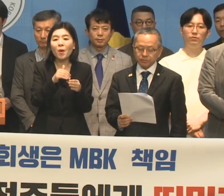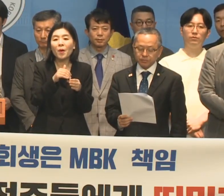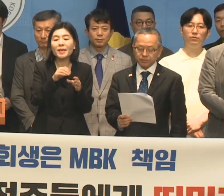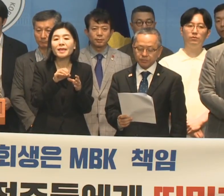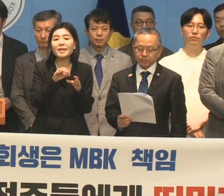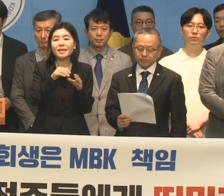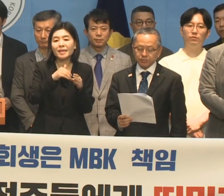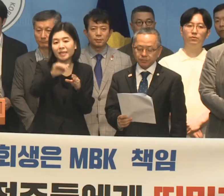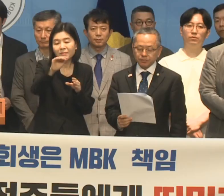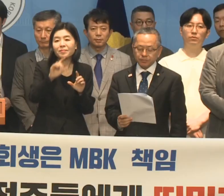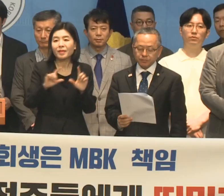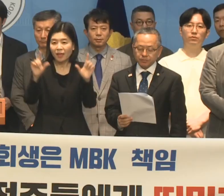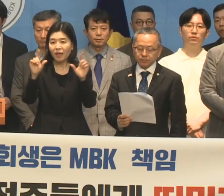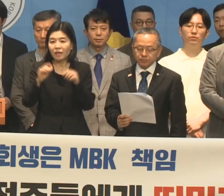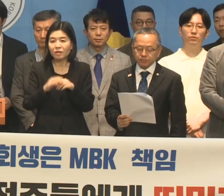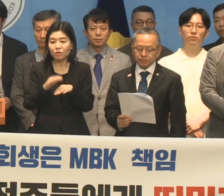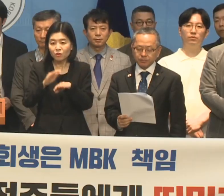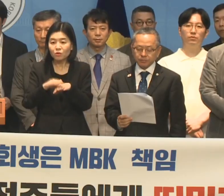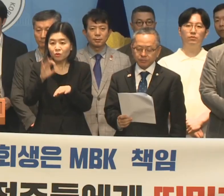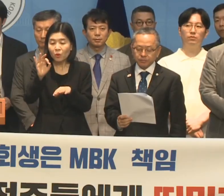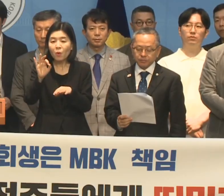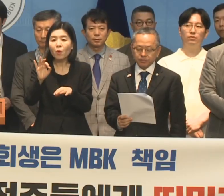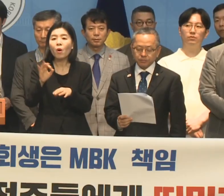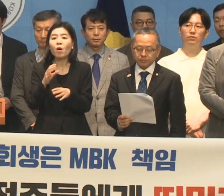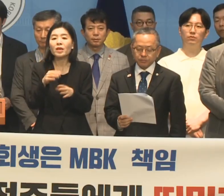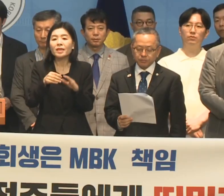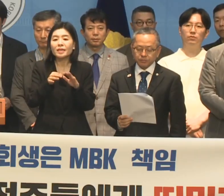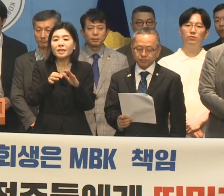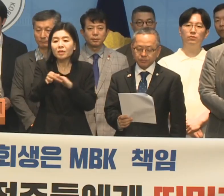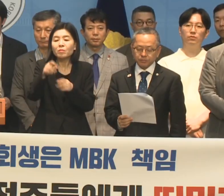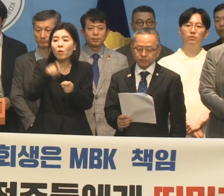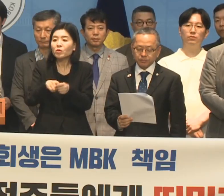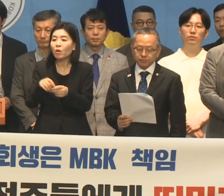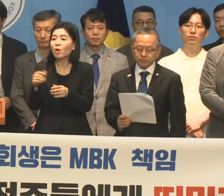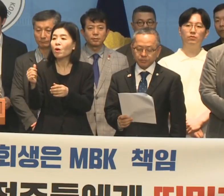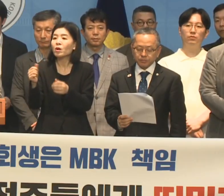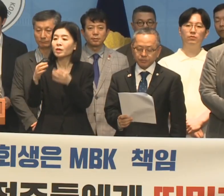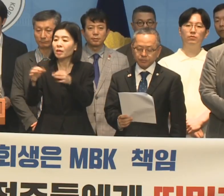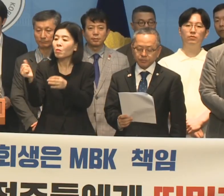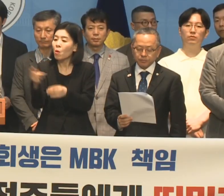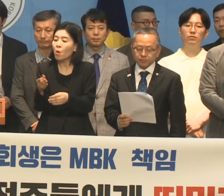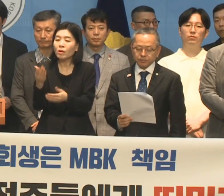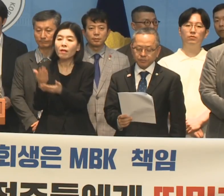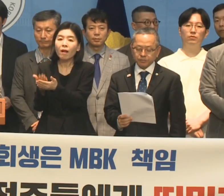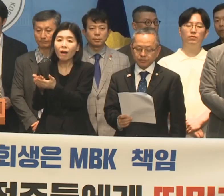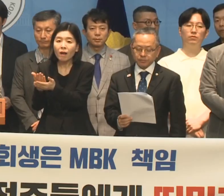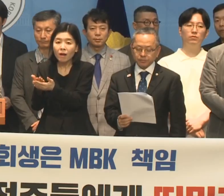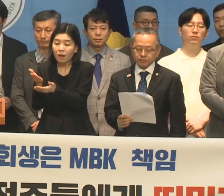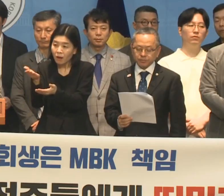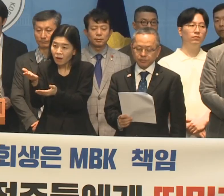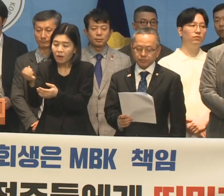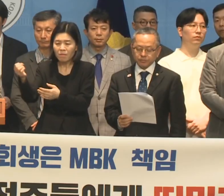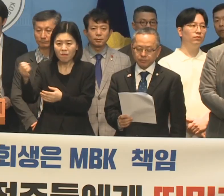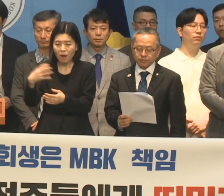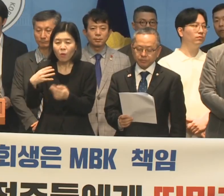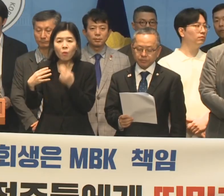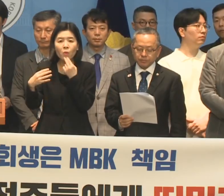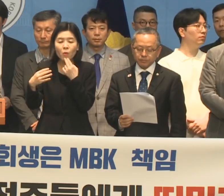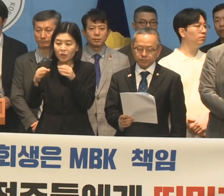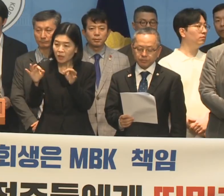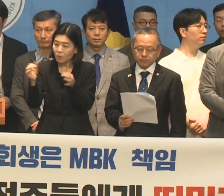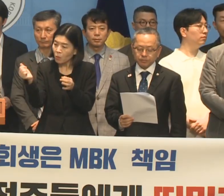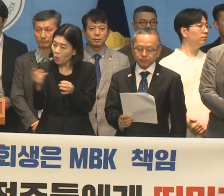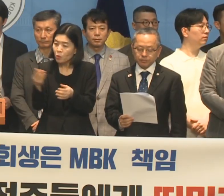임대 수수료 입금을 위한 계좌번호를 요청하였으나 이에 일체 응하지도 않고 계좌번호를